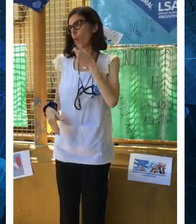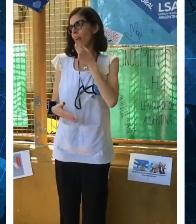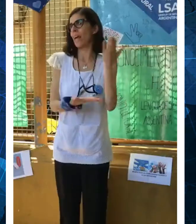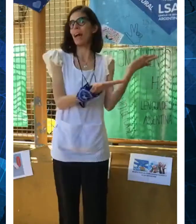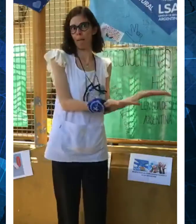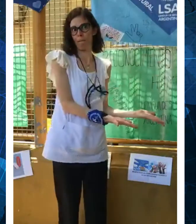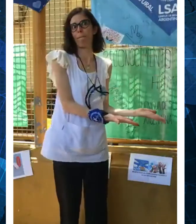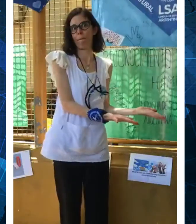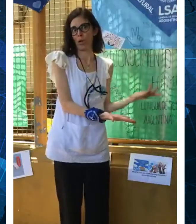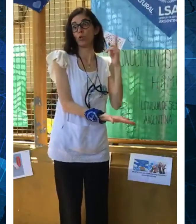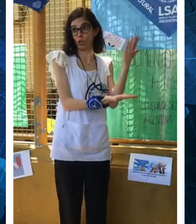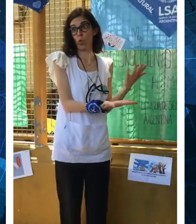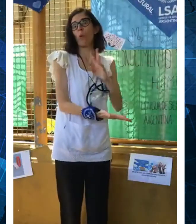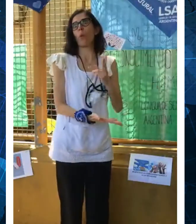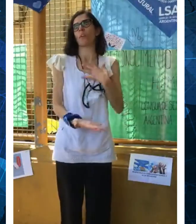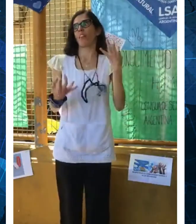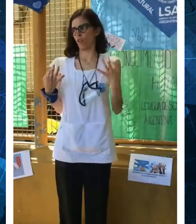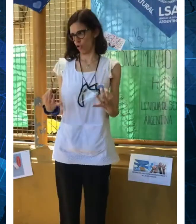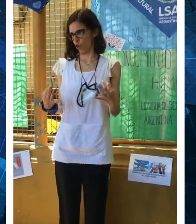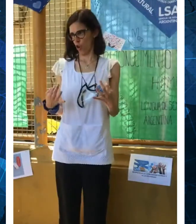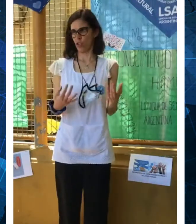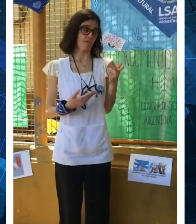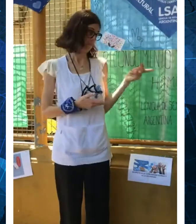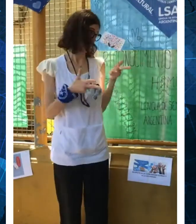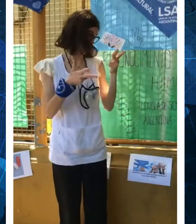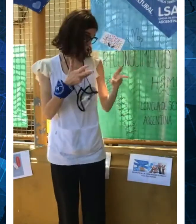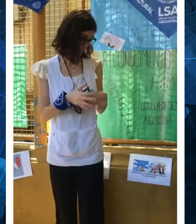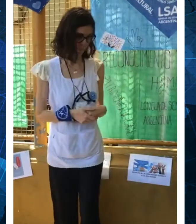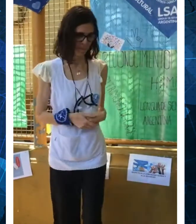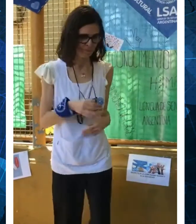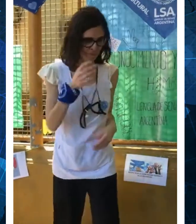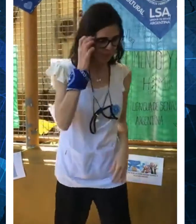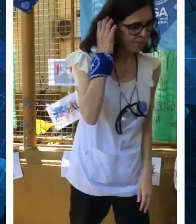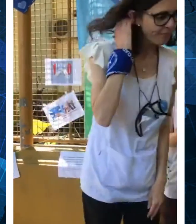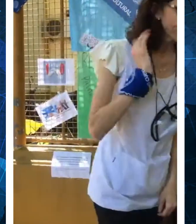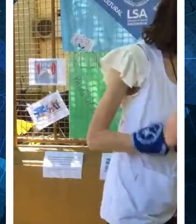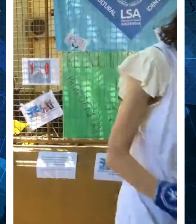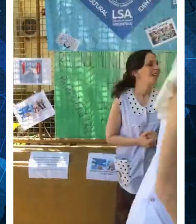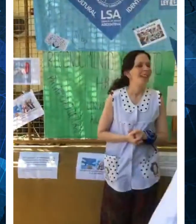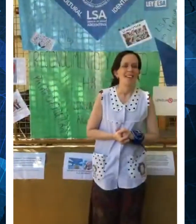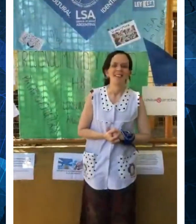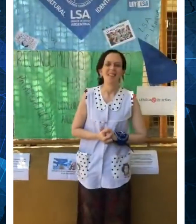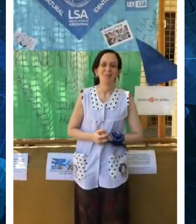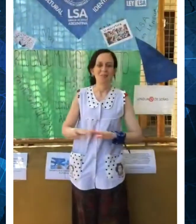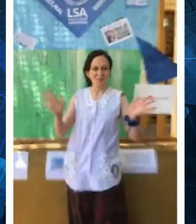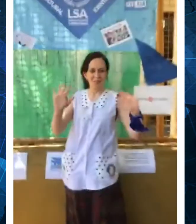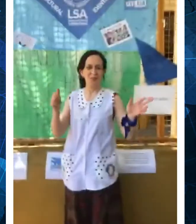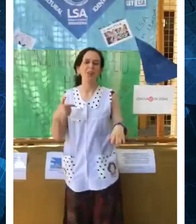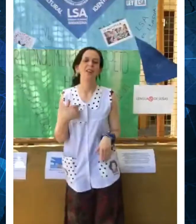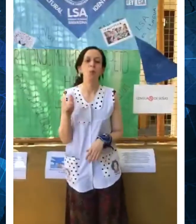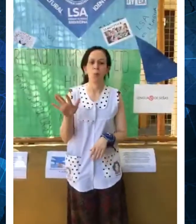pública intercultural bilingüe para niñas y niños sordos. Así que es un ejemplo, un modelo para nosotros.